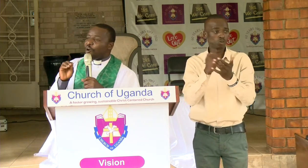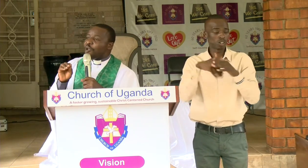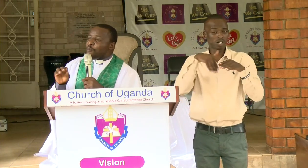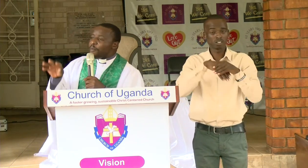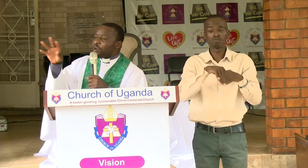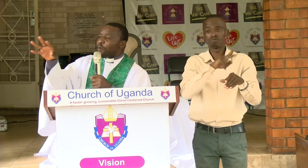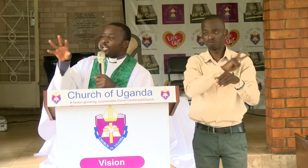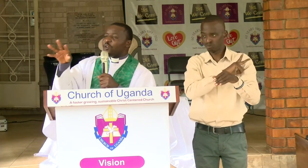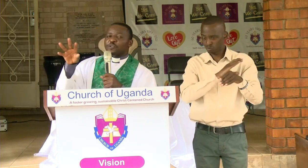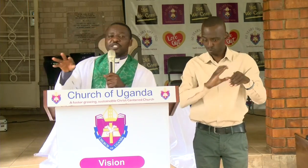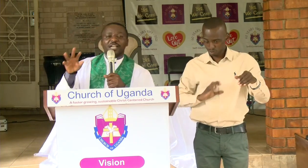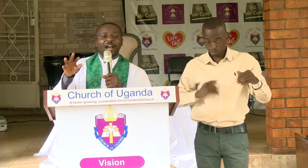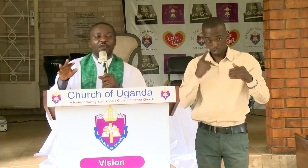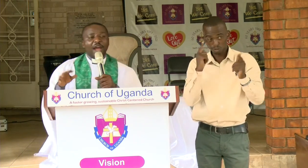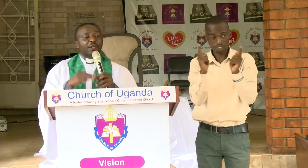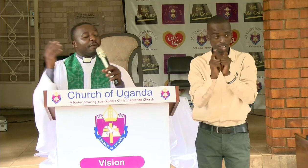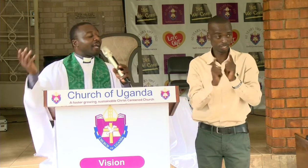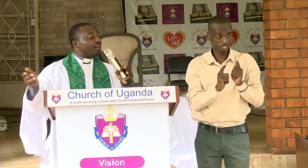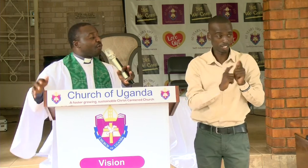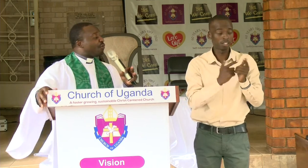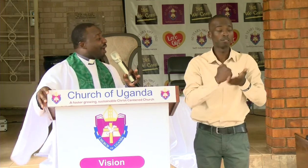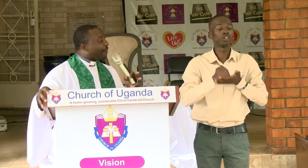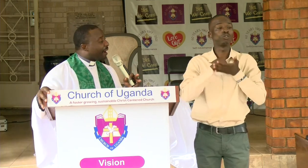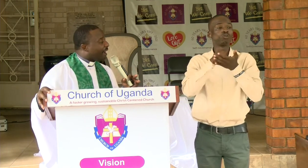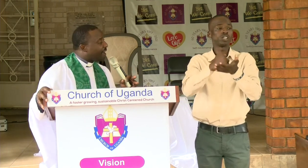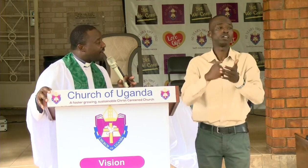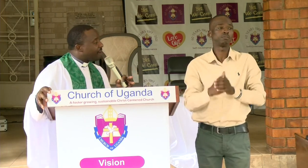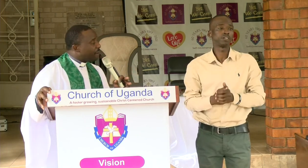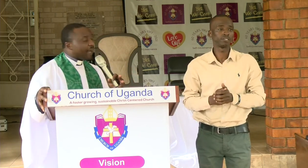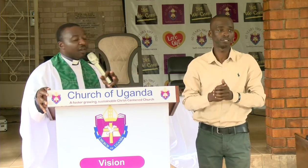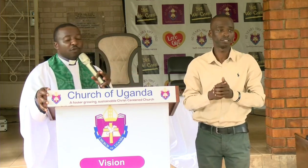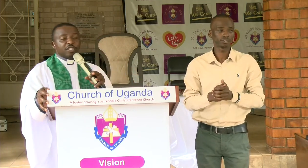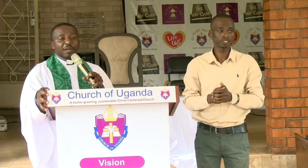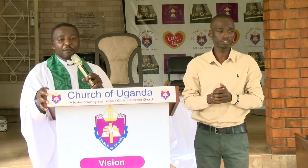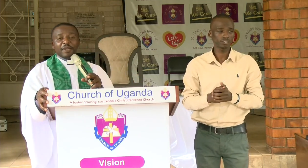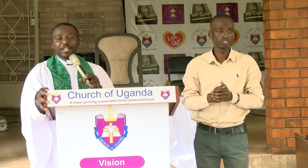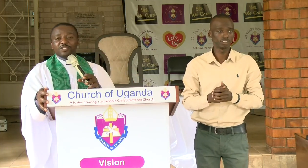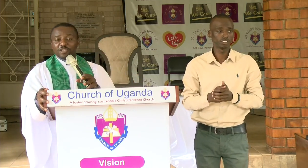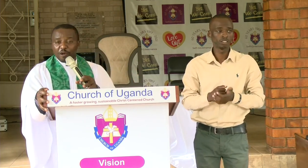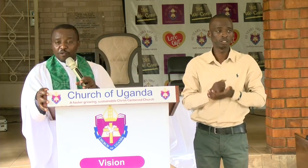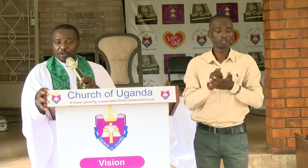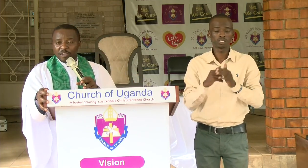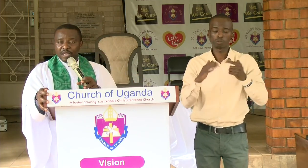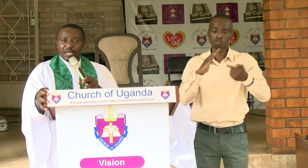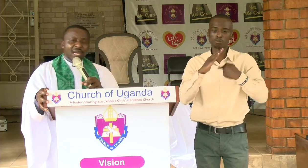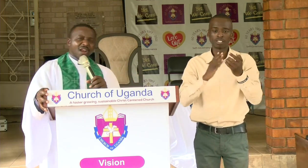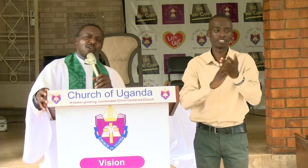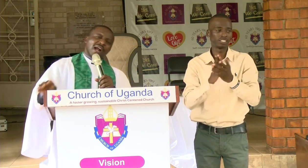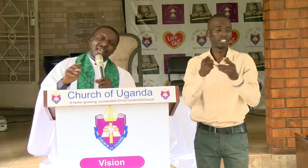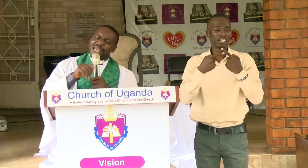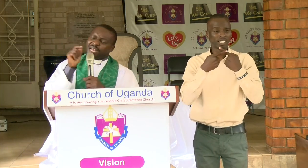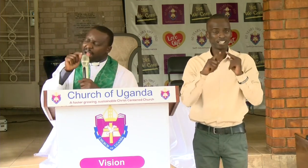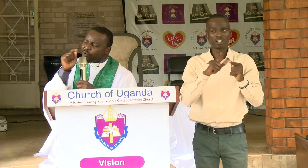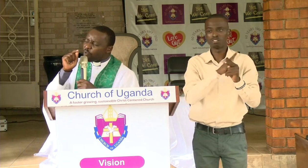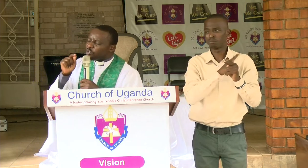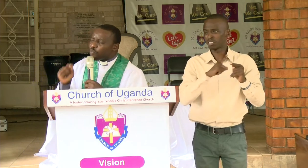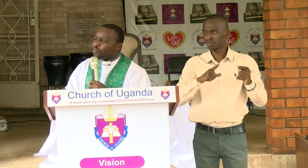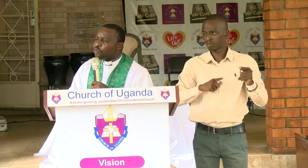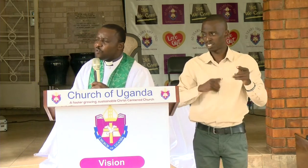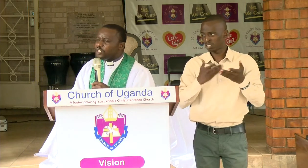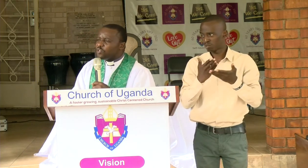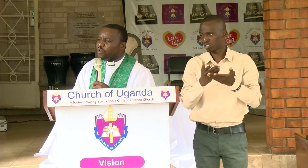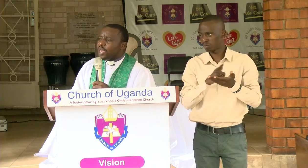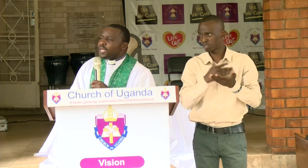bo mu bano b'ogenda okusinkana oyo ate be bagenda okuyamba, be bagenda okuyisa mu mbeera ez'enjawulo. Naye nno kale n'ali ku